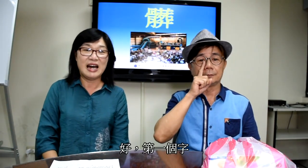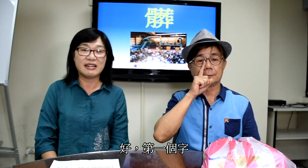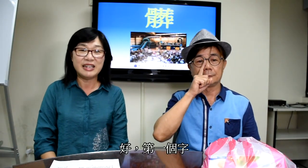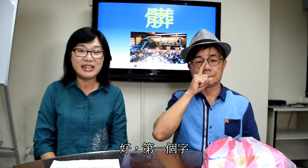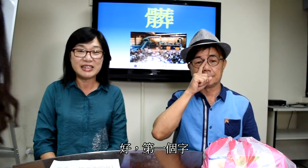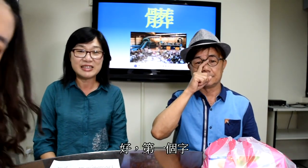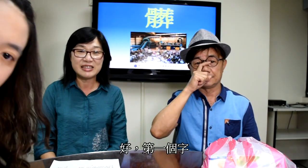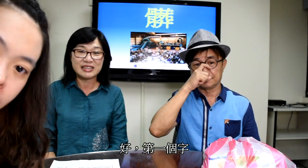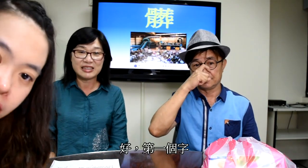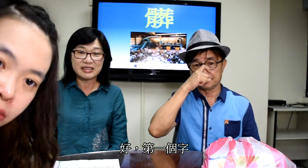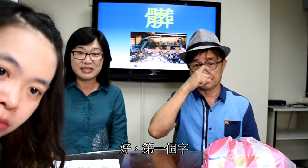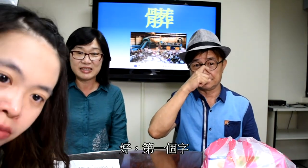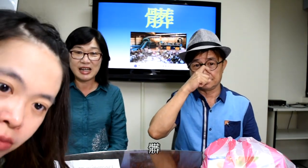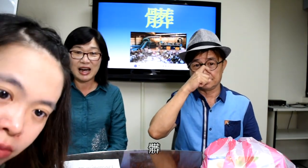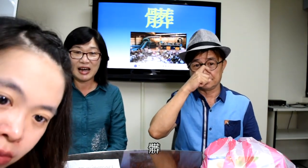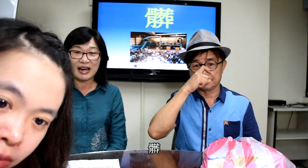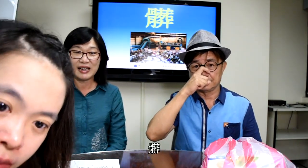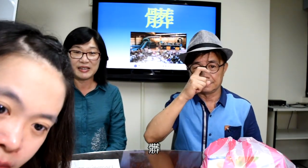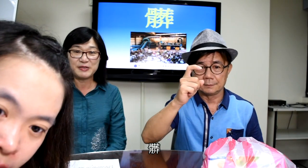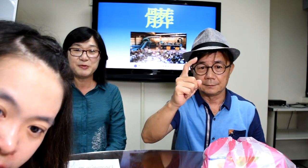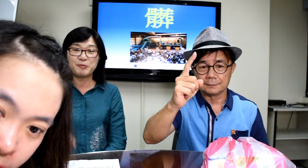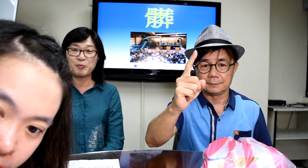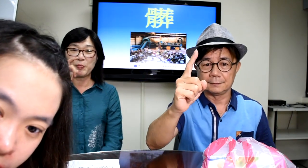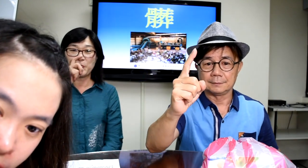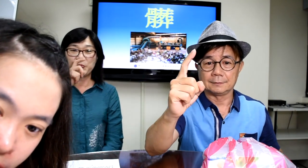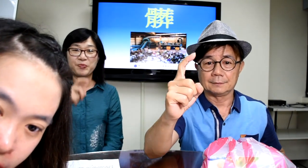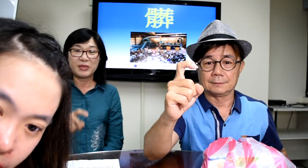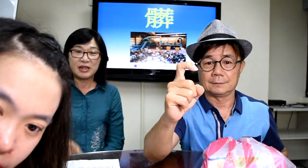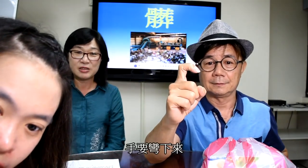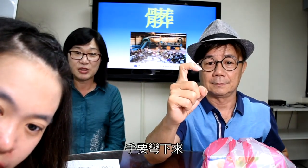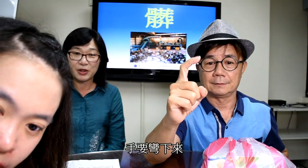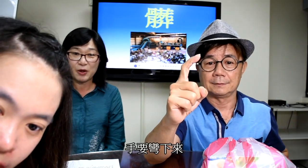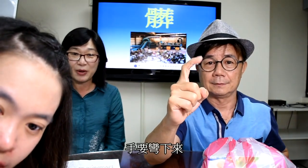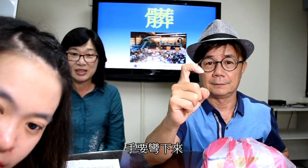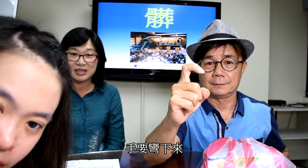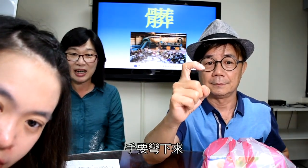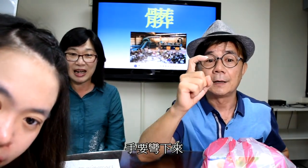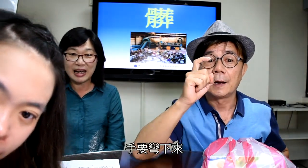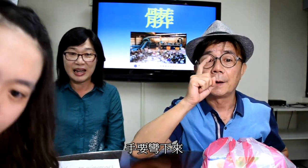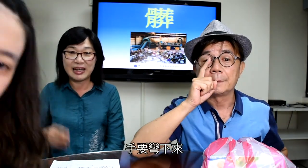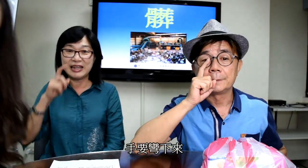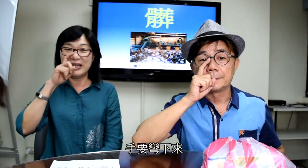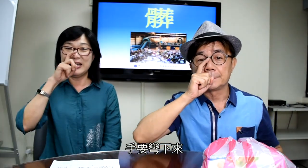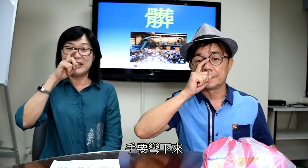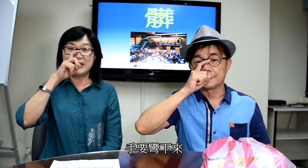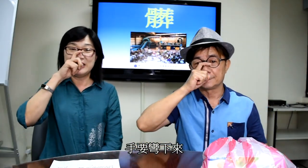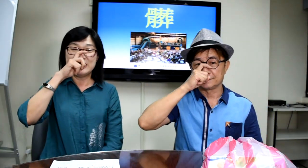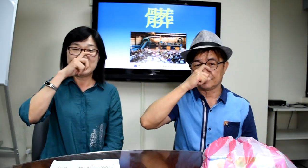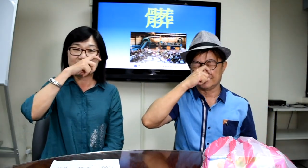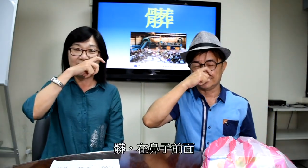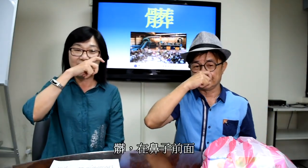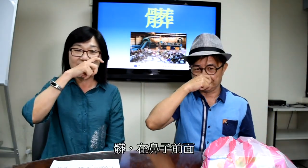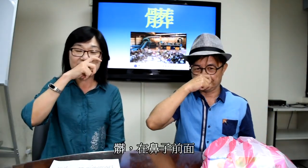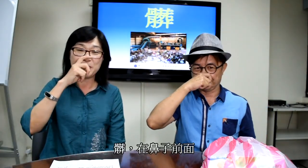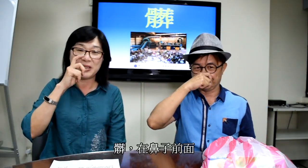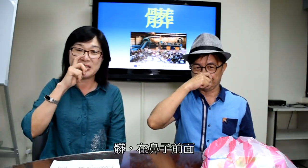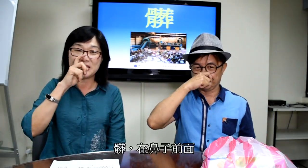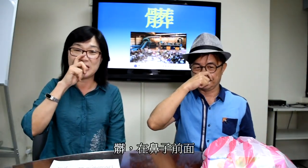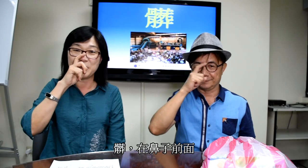第一个字，脏，手要弯下来，脏在鼻子前面，